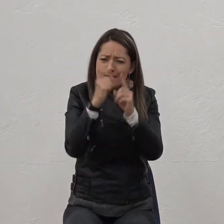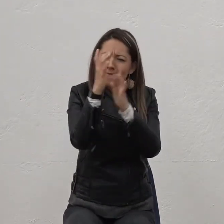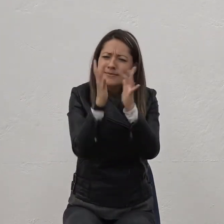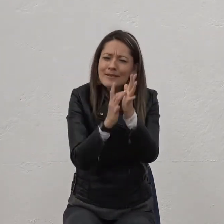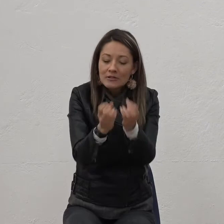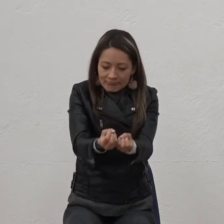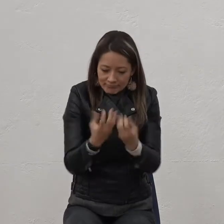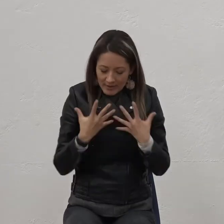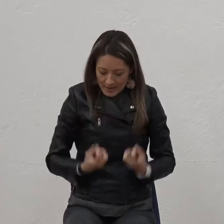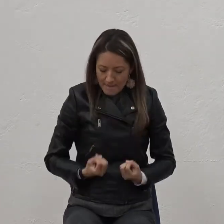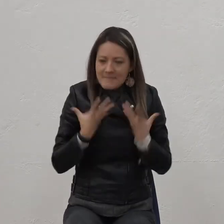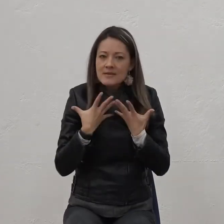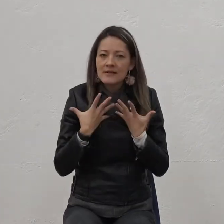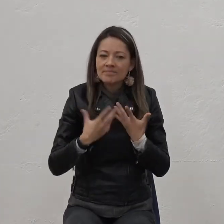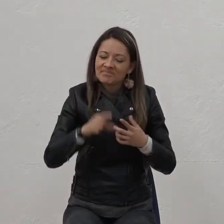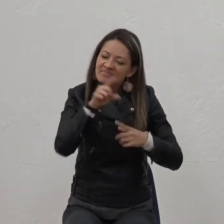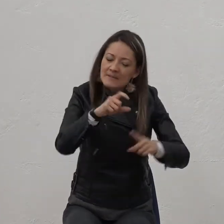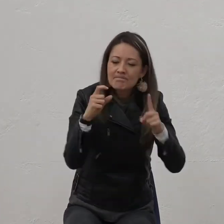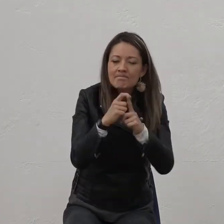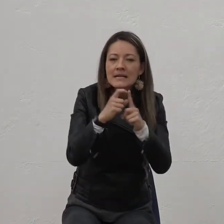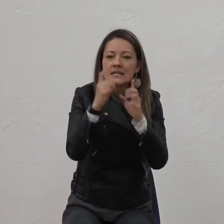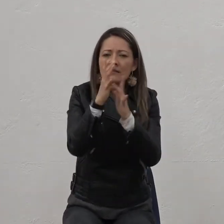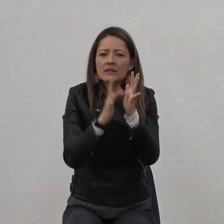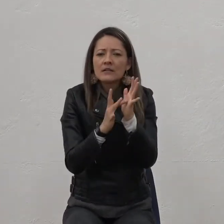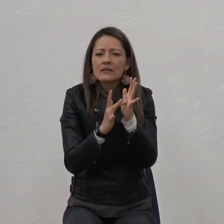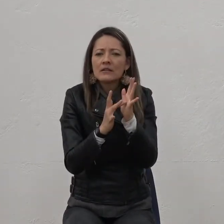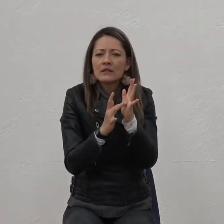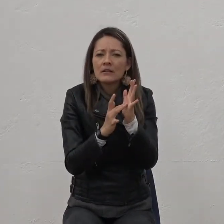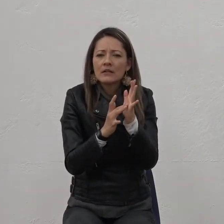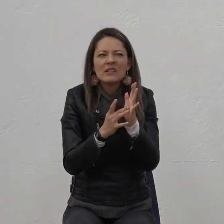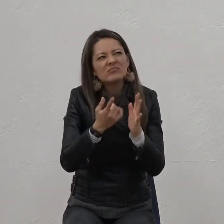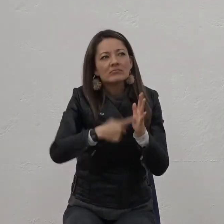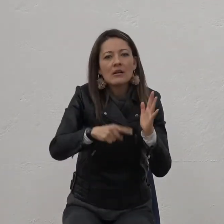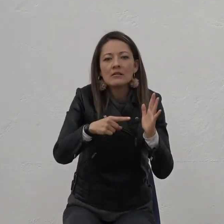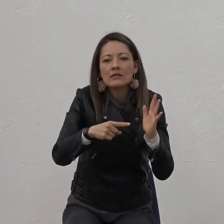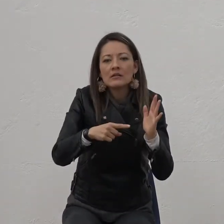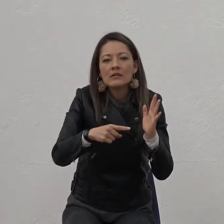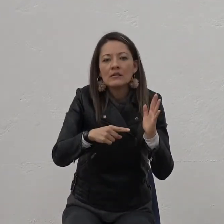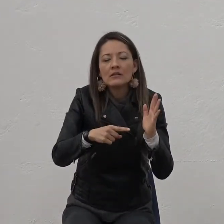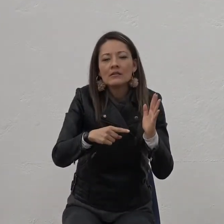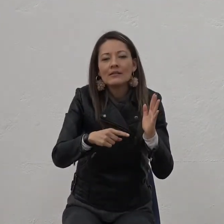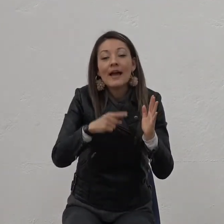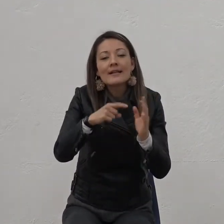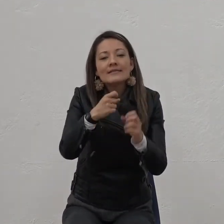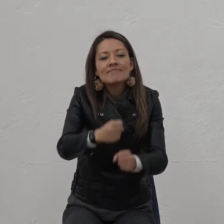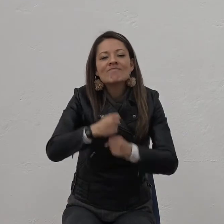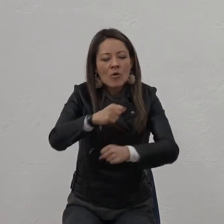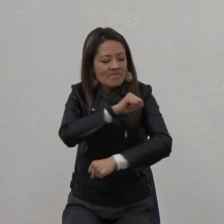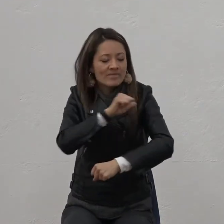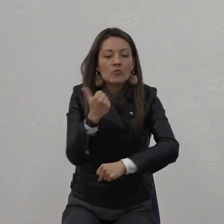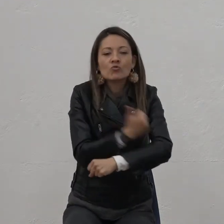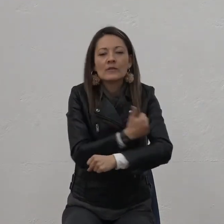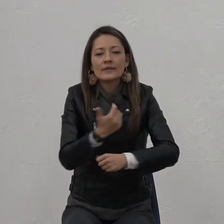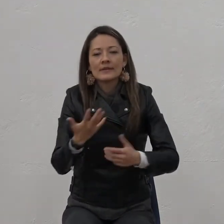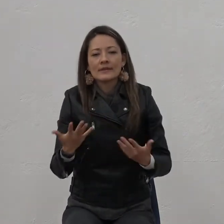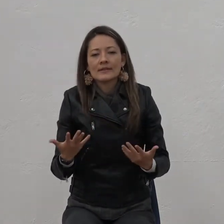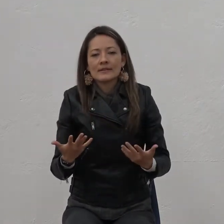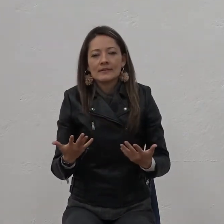Jesús dan vida. Es que las palabras de Jesús son ese poder, esa